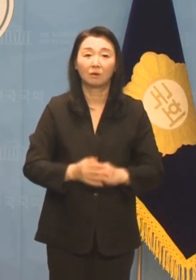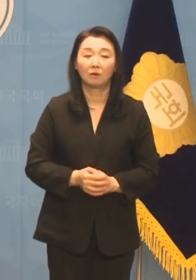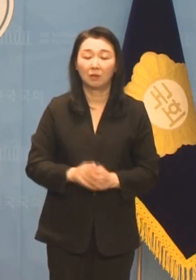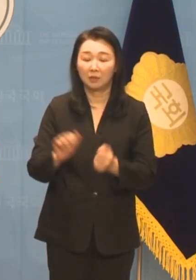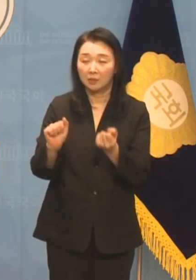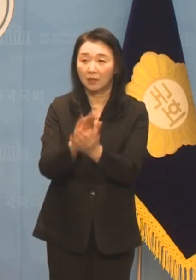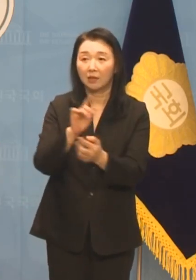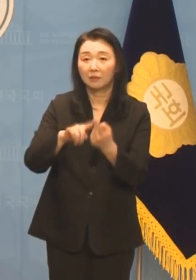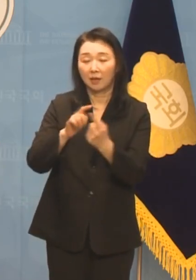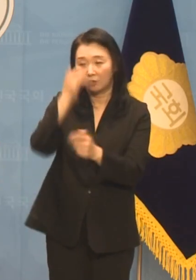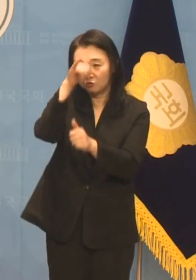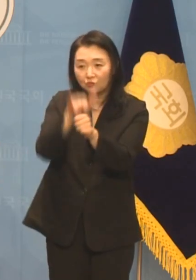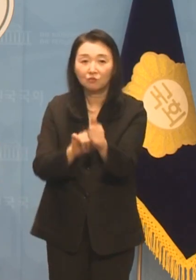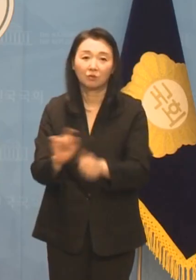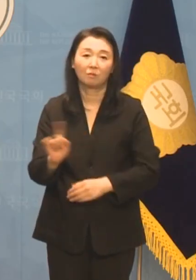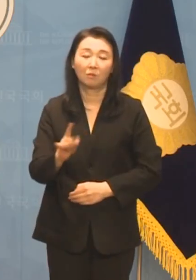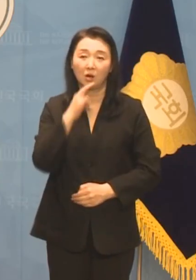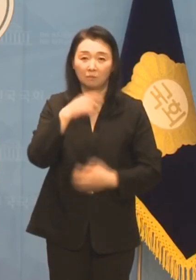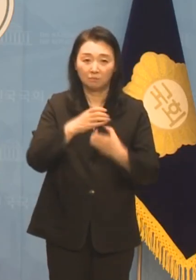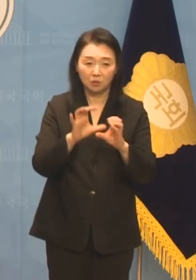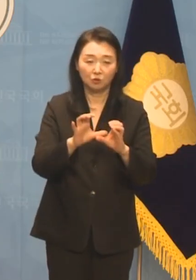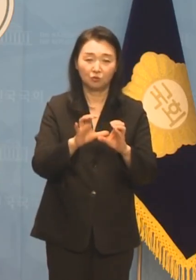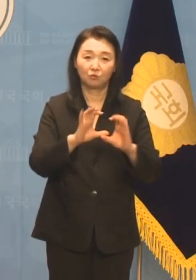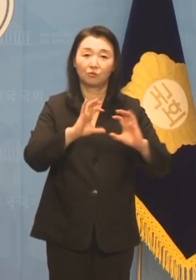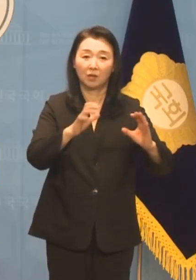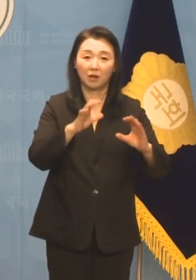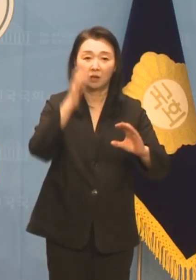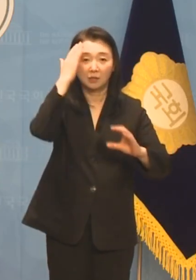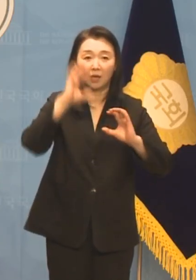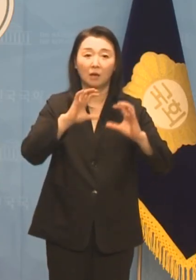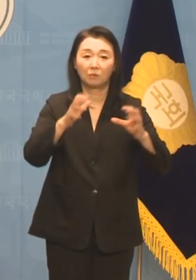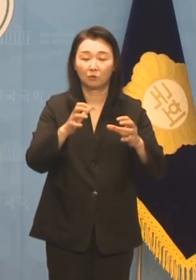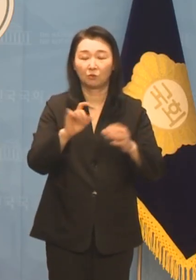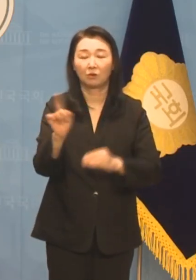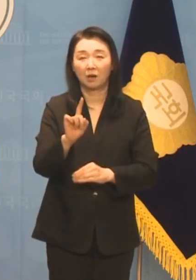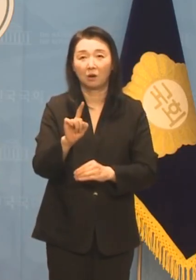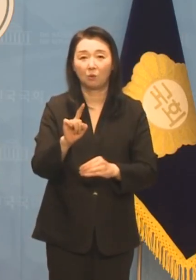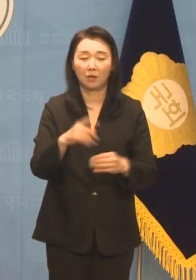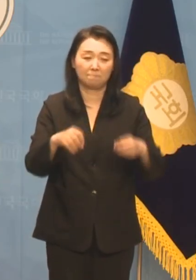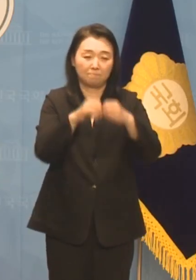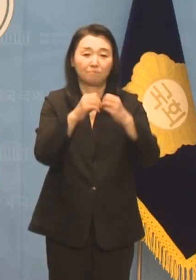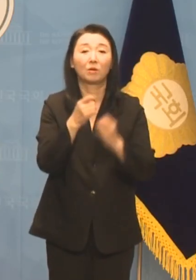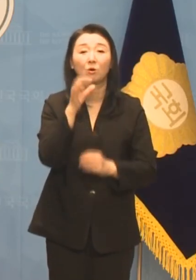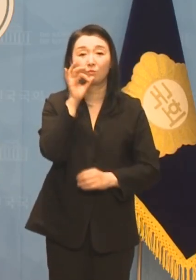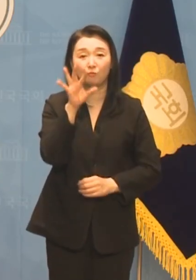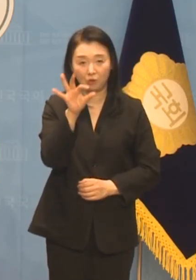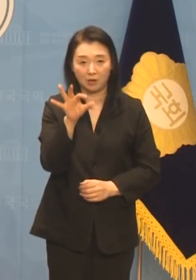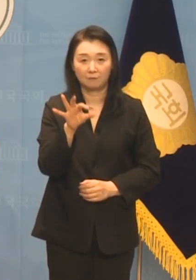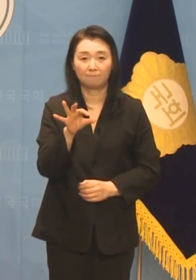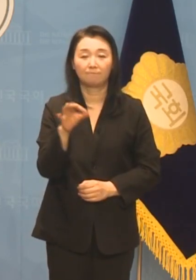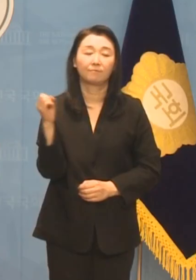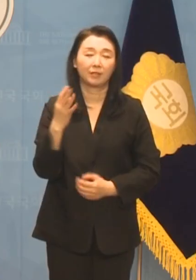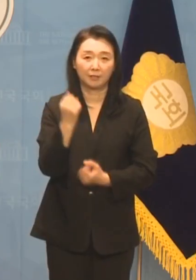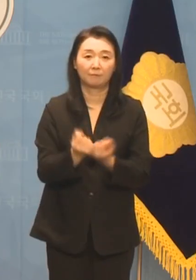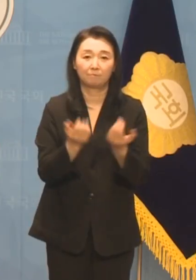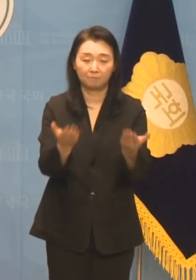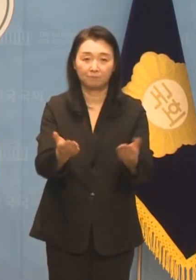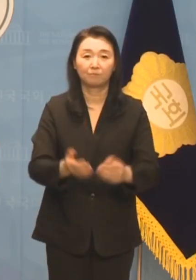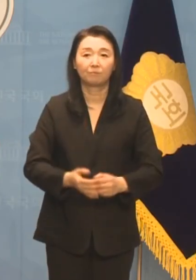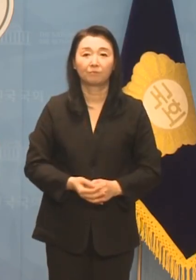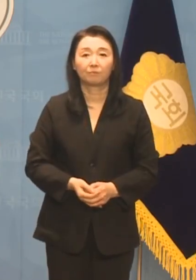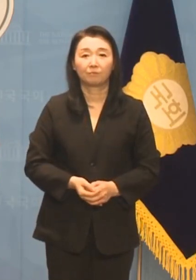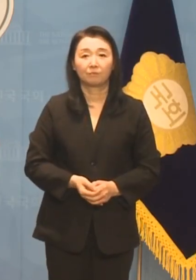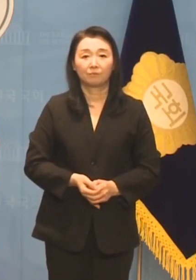내란에 대한 충성심은 민주공화국 대한민국과 절대로 양립할 수 없다는 것을 거듭